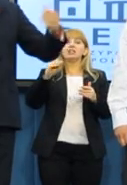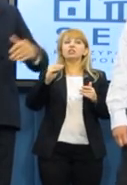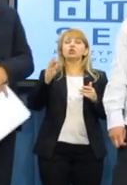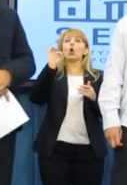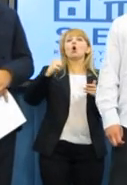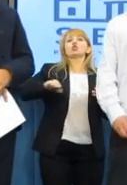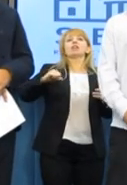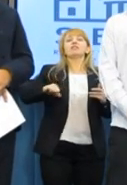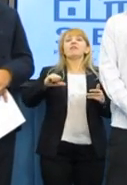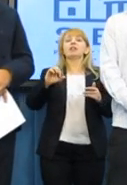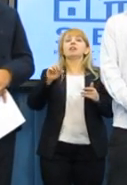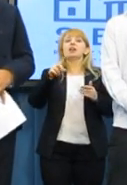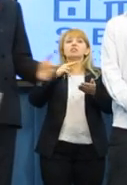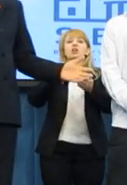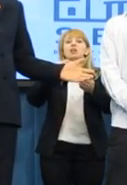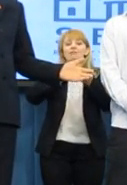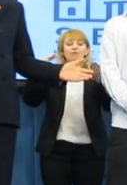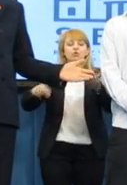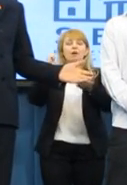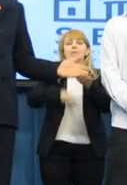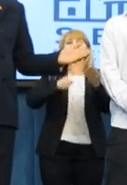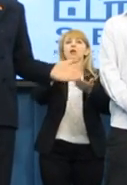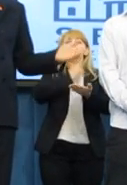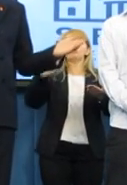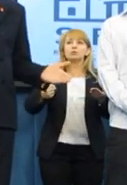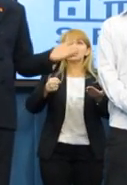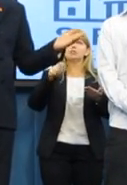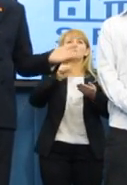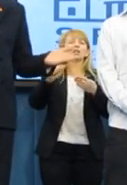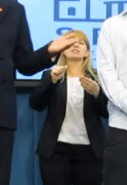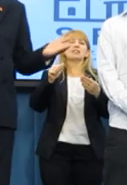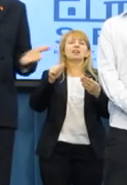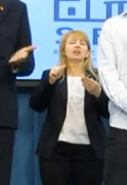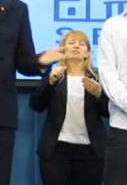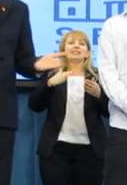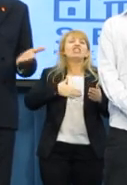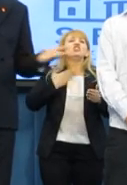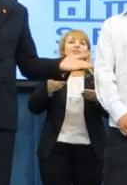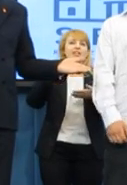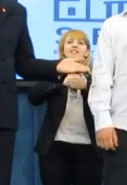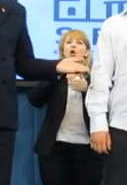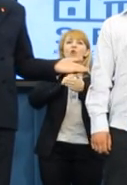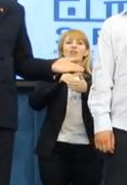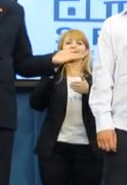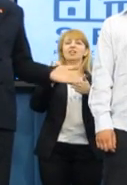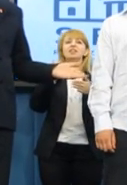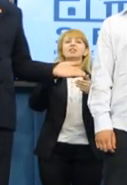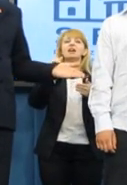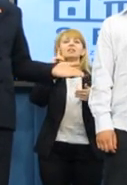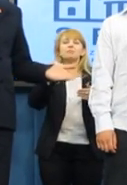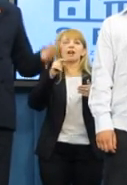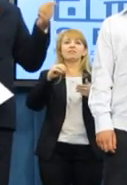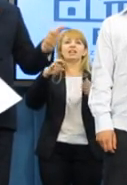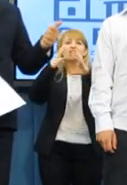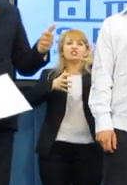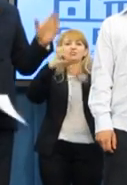oczekiwanie, że się go pozbawi mandatu, to jest naprawdę po prostu nie mieści się w żadnych po prostu jakichś normalnych obyczajach cywilizowanego świata